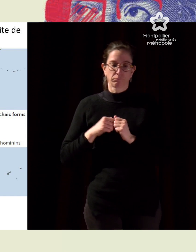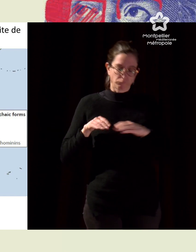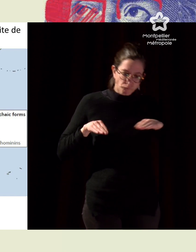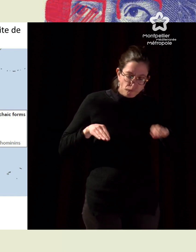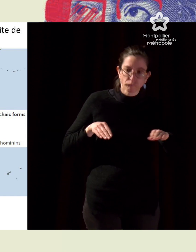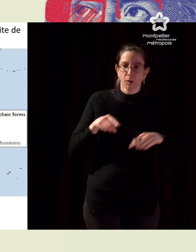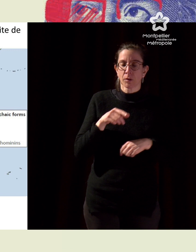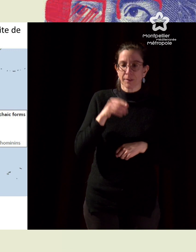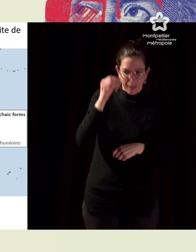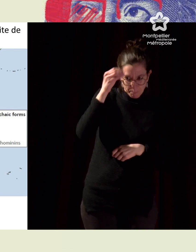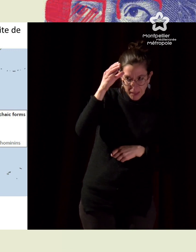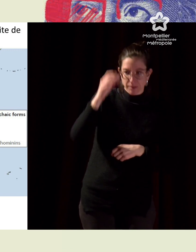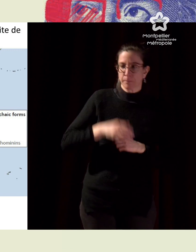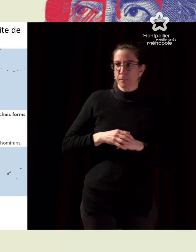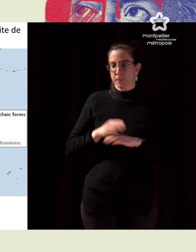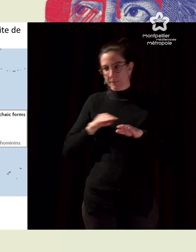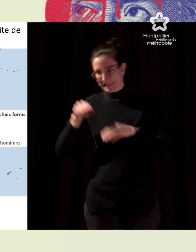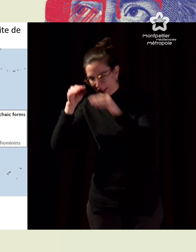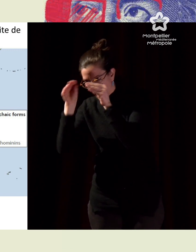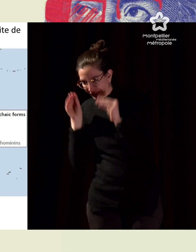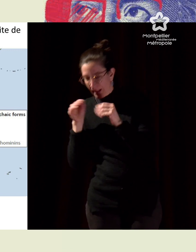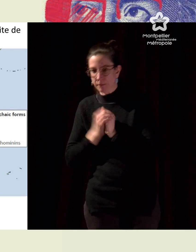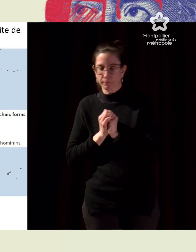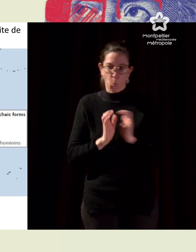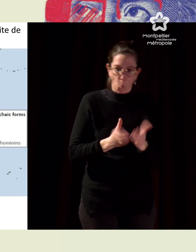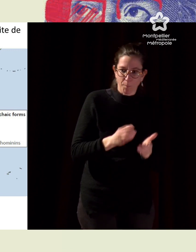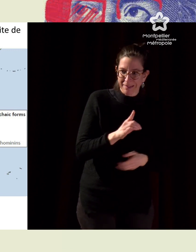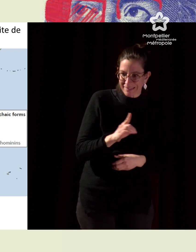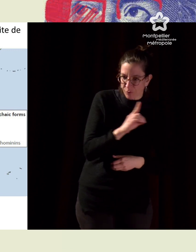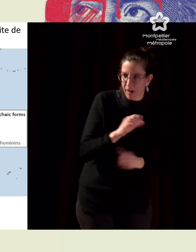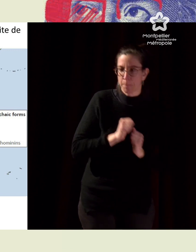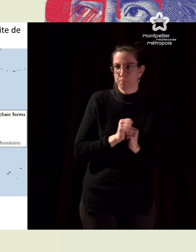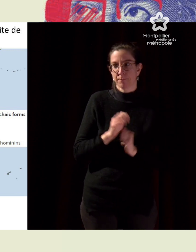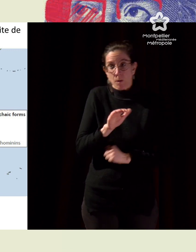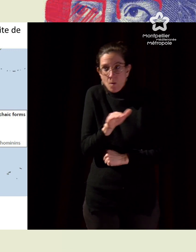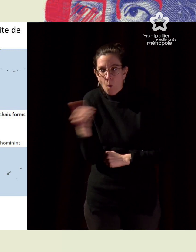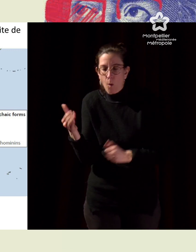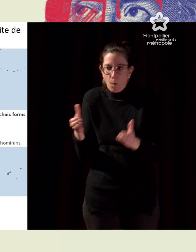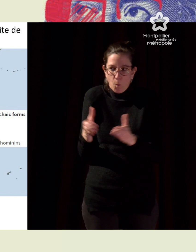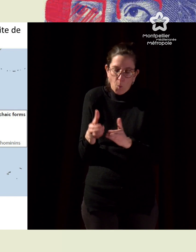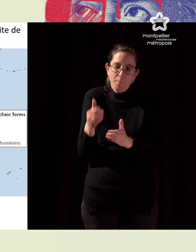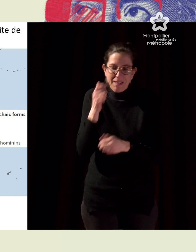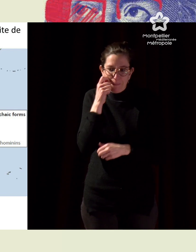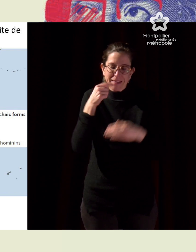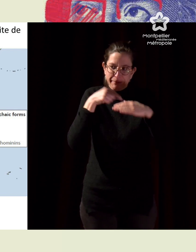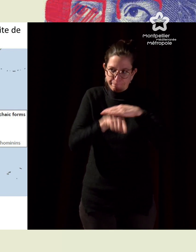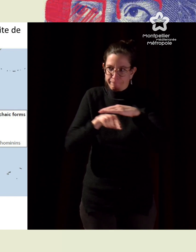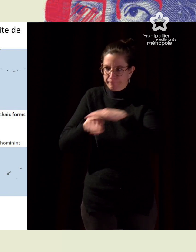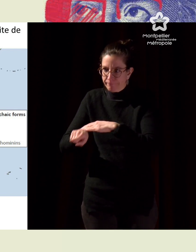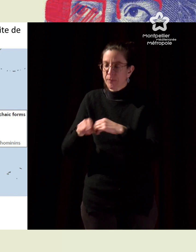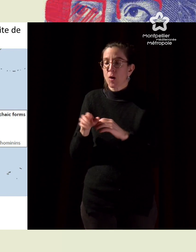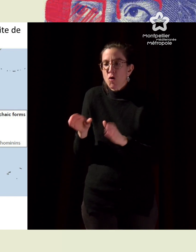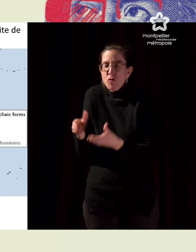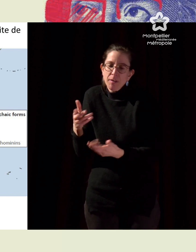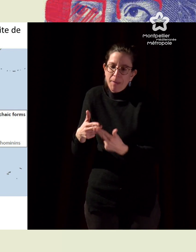avait Néandertal, il y avait Denisova, et il y avait aussi 2 autres sous-espèces. Il y avait l'homme de